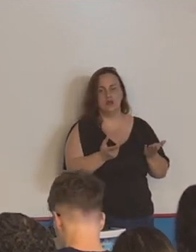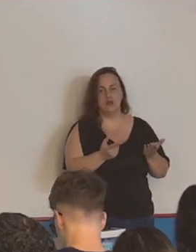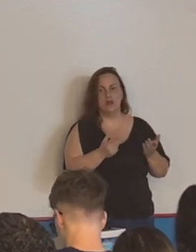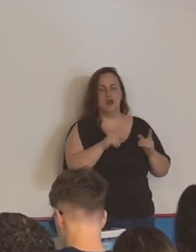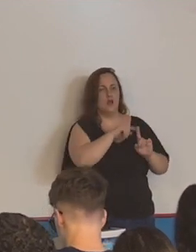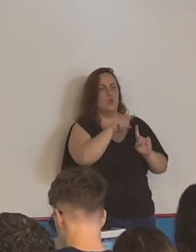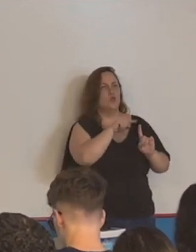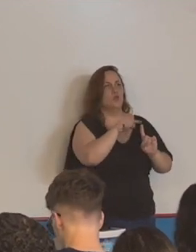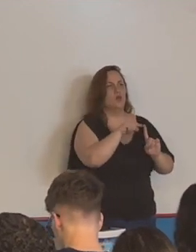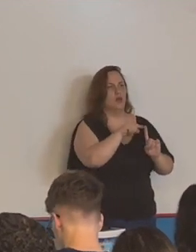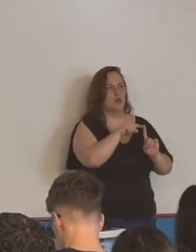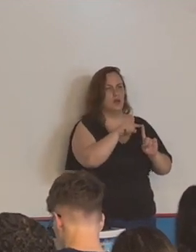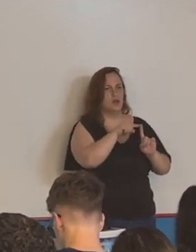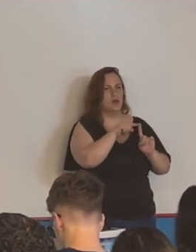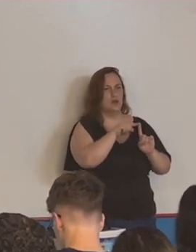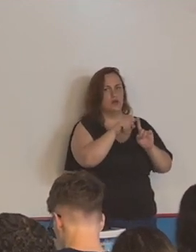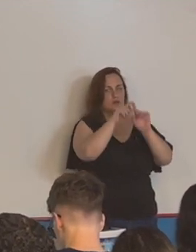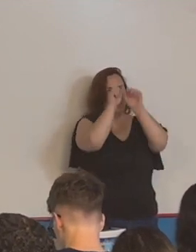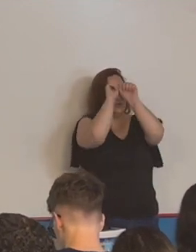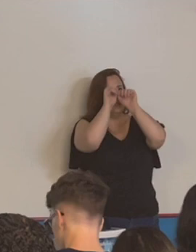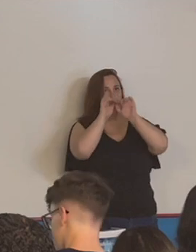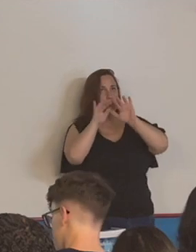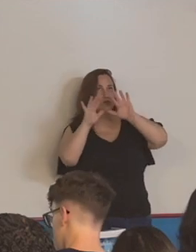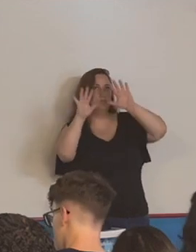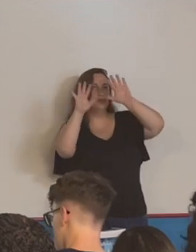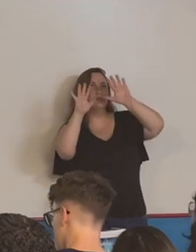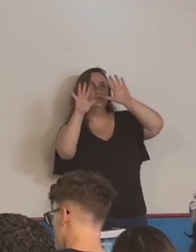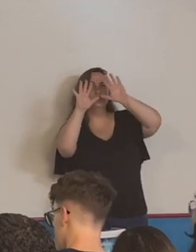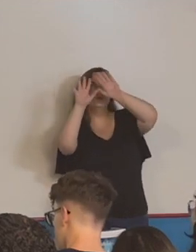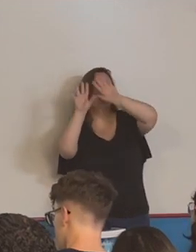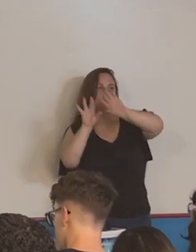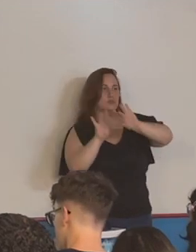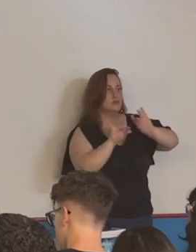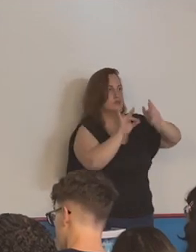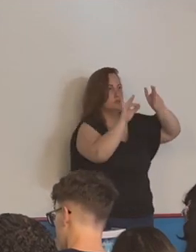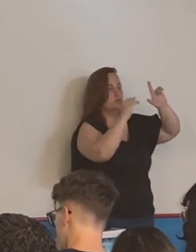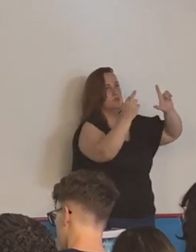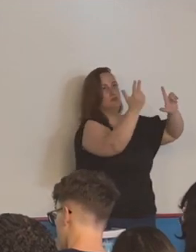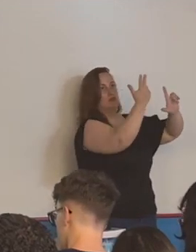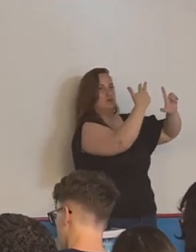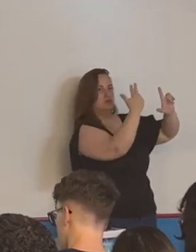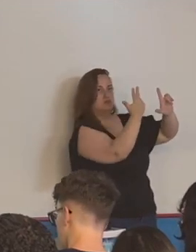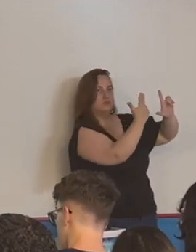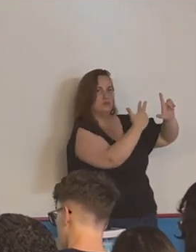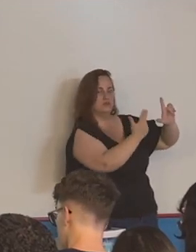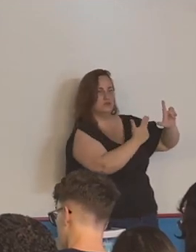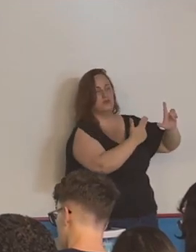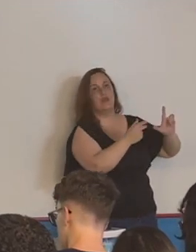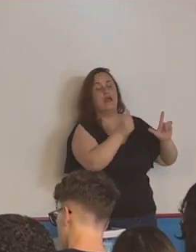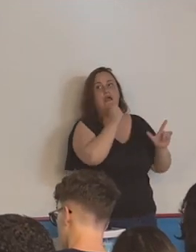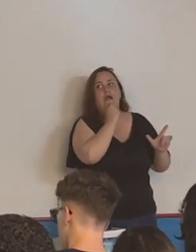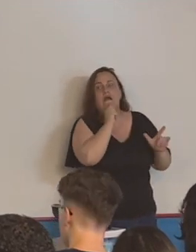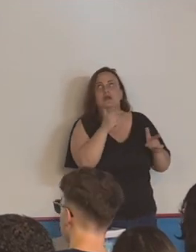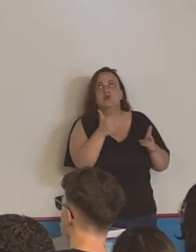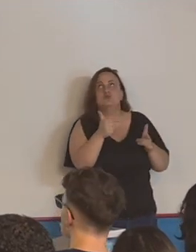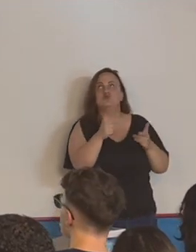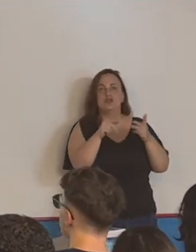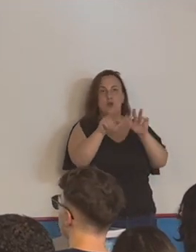Qual é a ideia que eu quero colocar dentro da arquitetura? Então, como foi um período também de transição, eu ainda não tinha um assunto muito